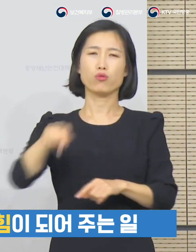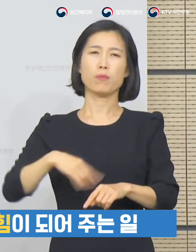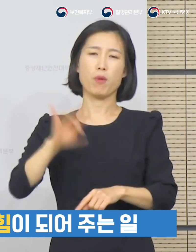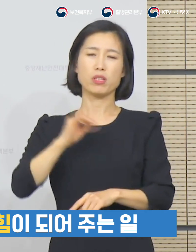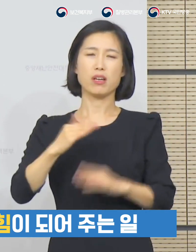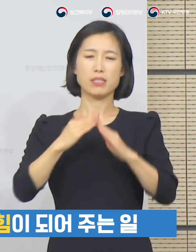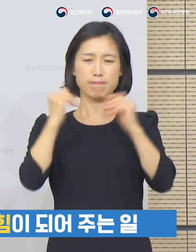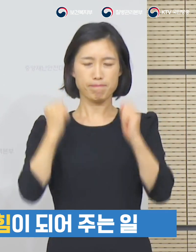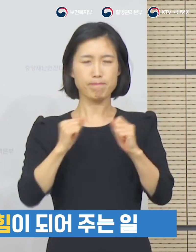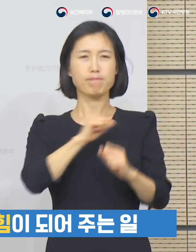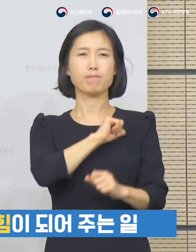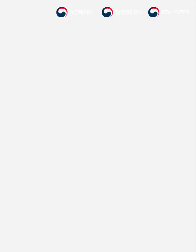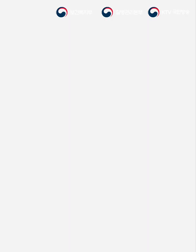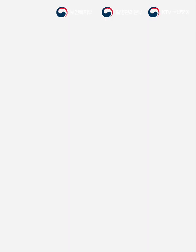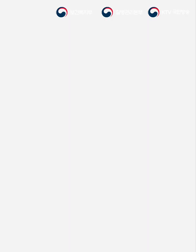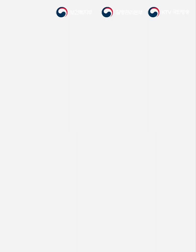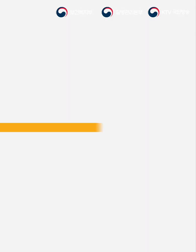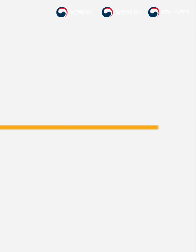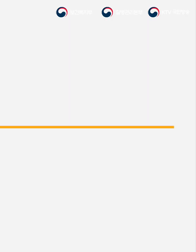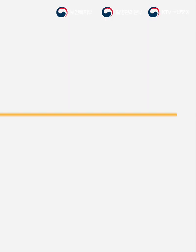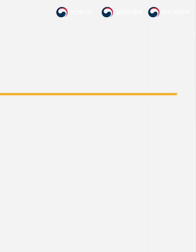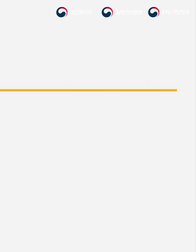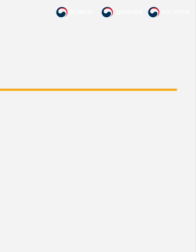그러한 길이라고 생각을 합니다.